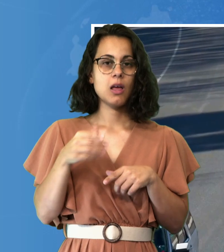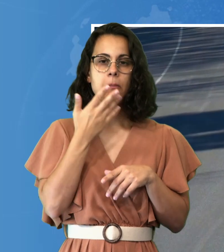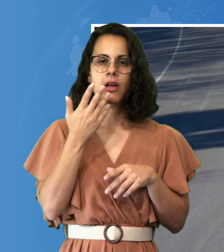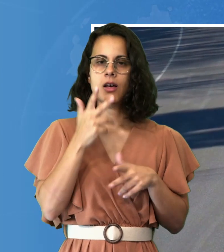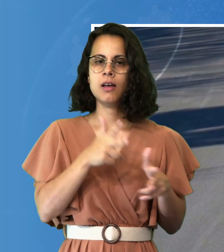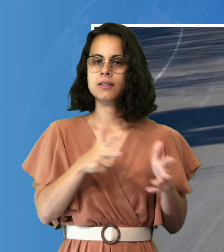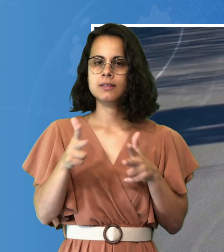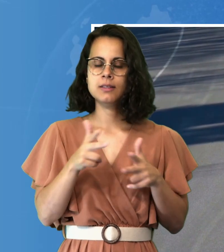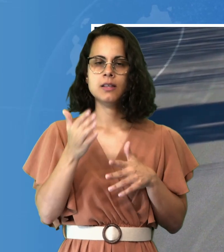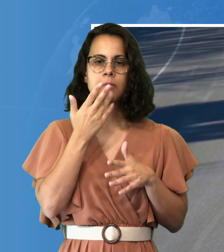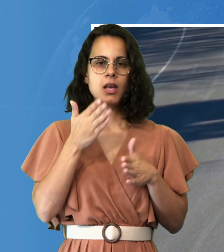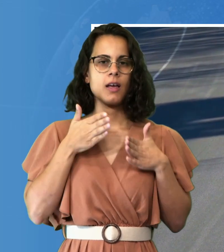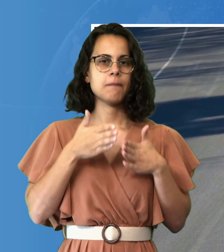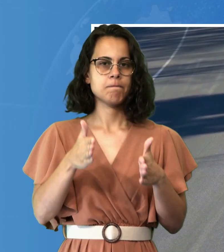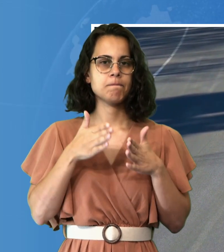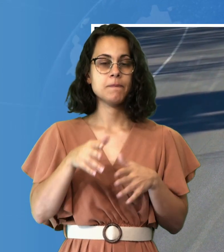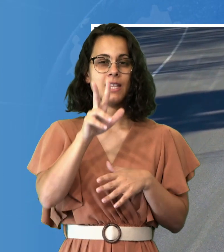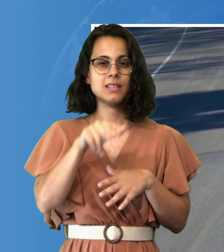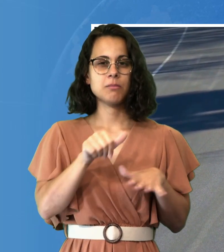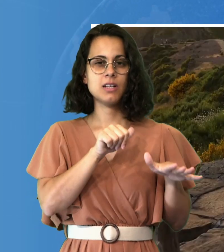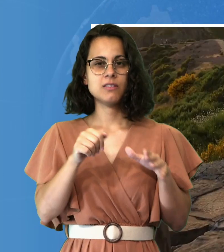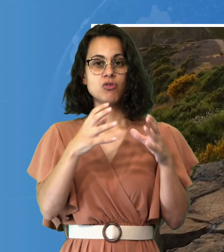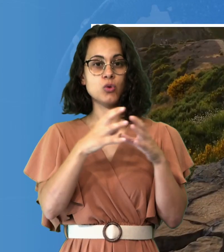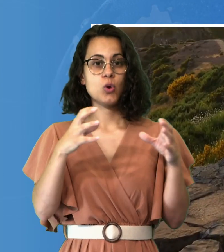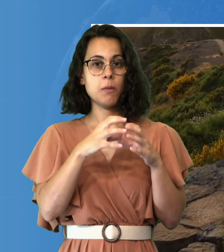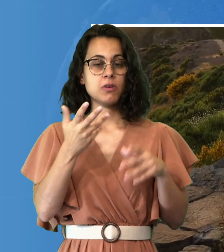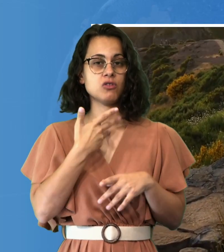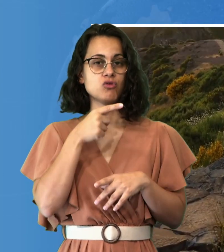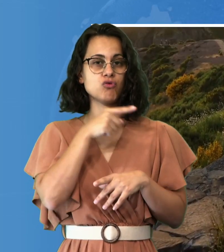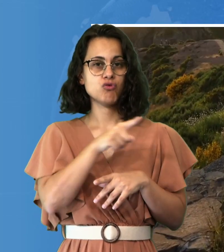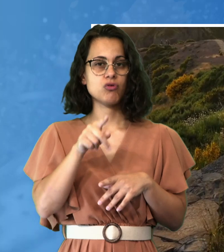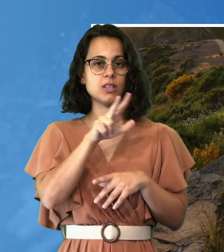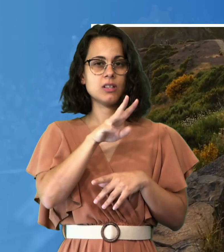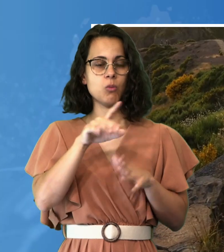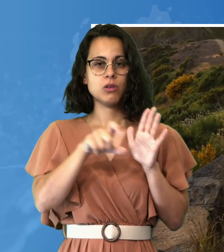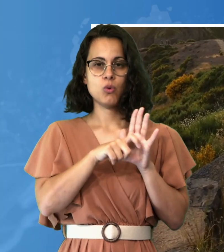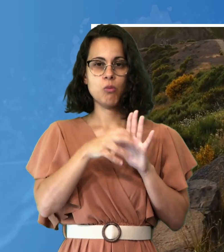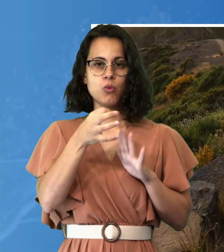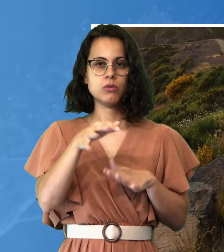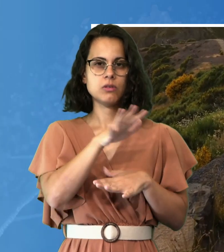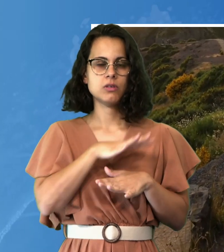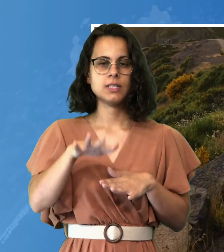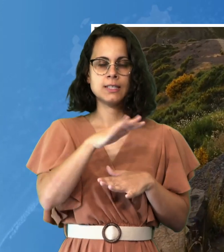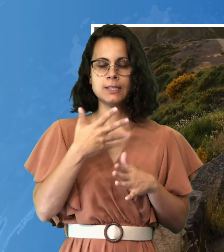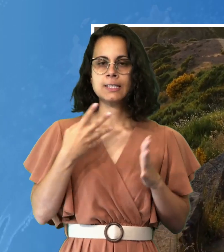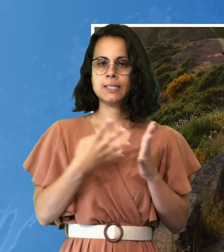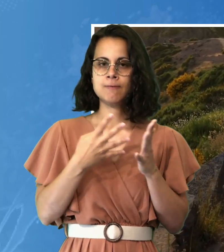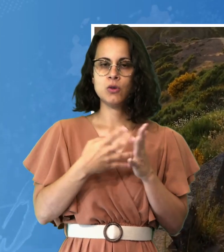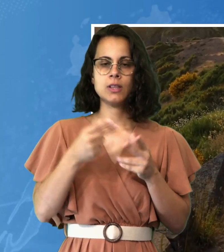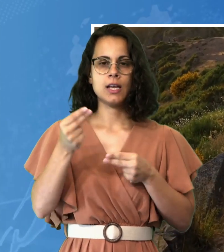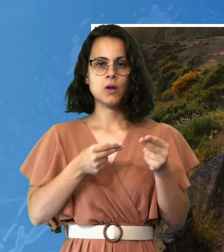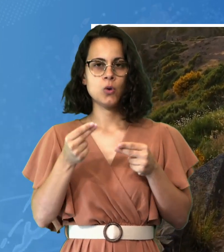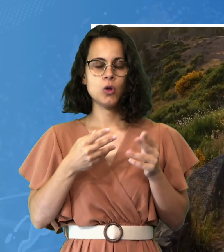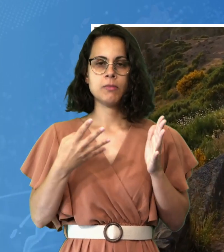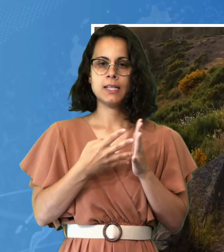gravemente le 3.600 imprese dei 34 comuni dell'isola accentuando il divario economico e contribuendo alla